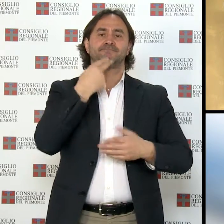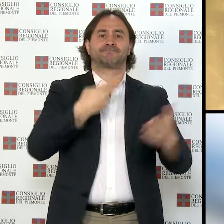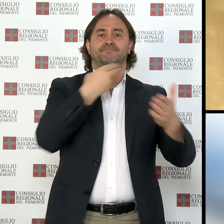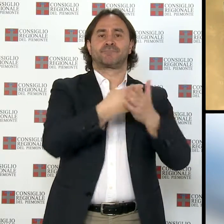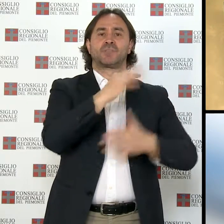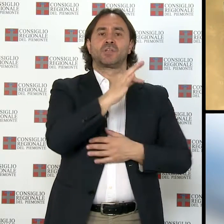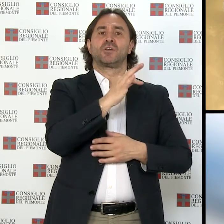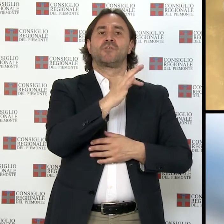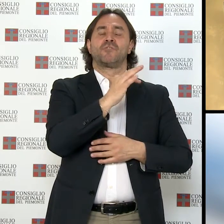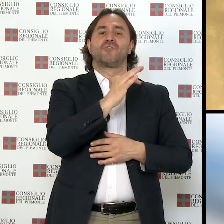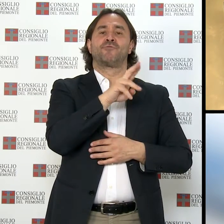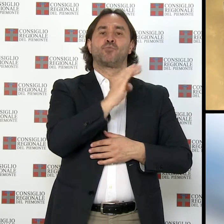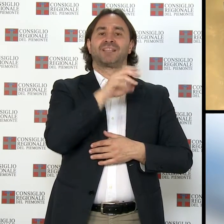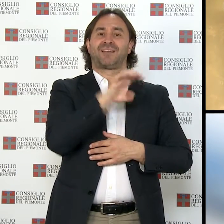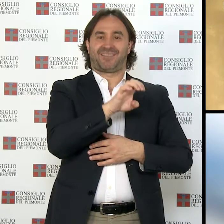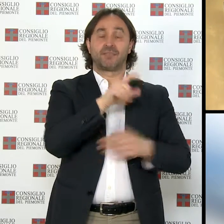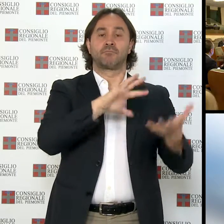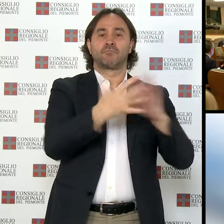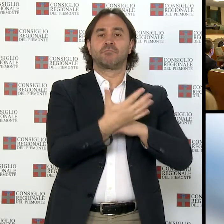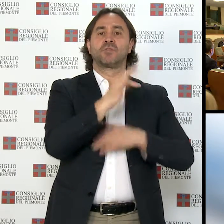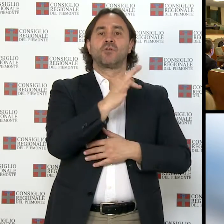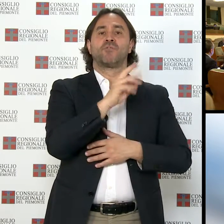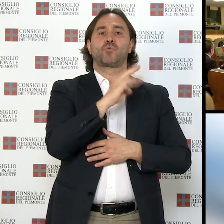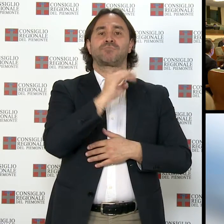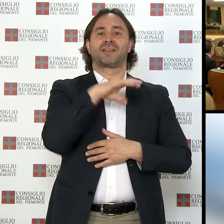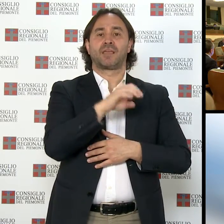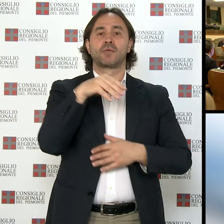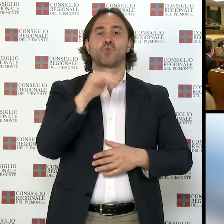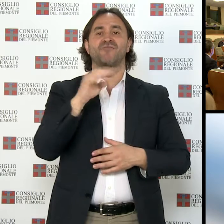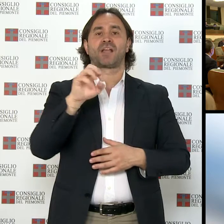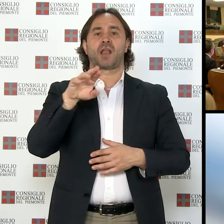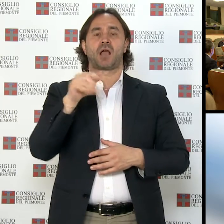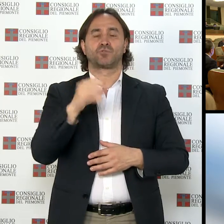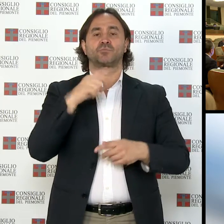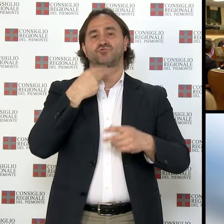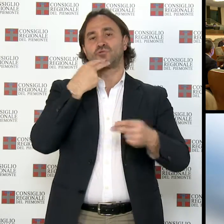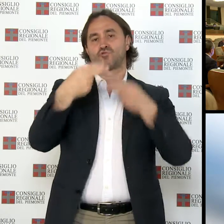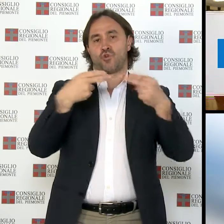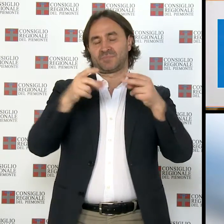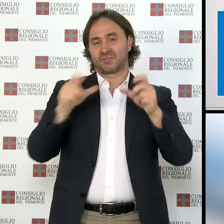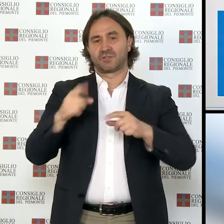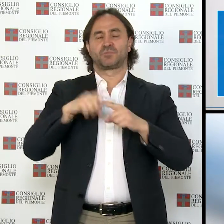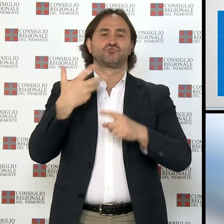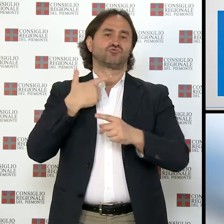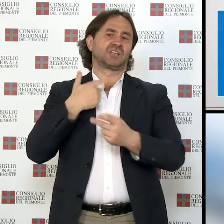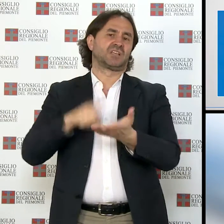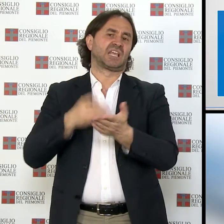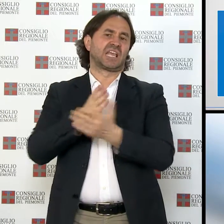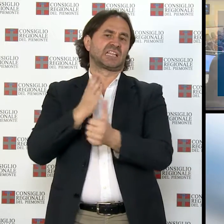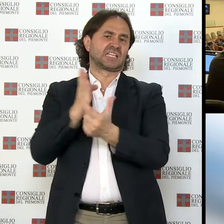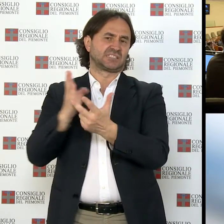di Alessandria, in Fubine Monferrato, alcune nomine di competenza e una serie di atti di indirizzo. In